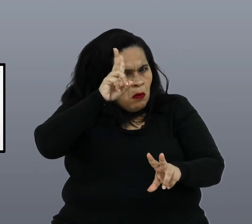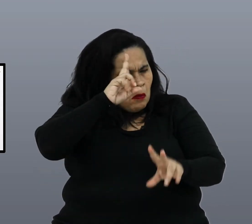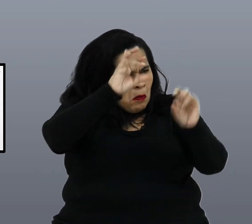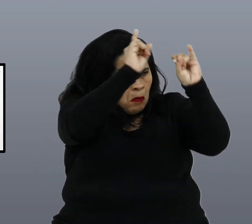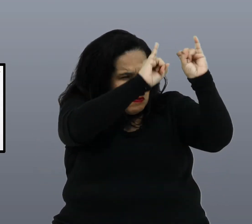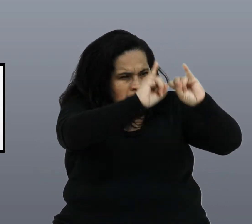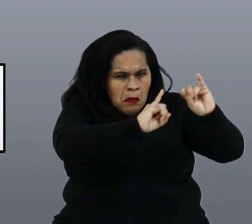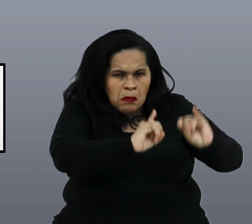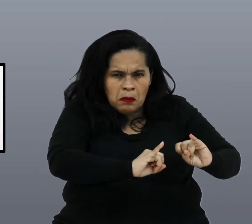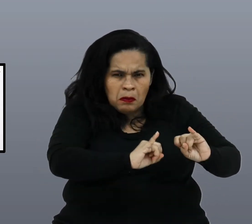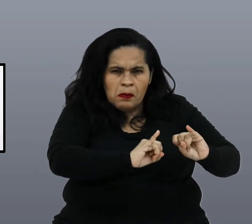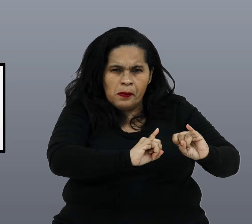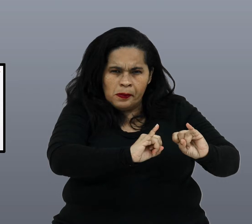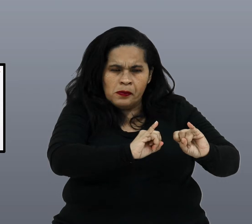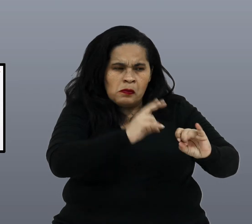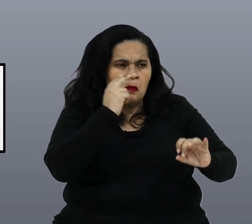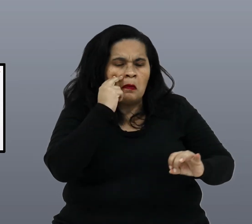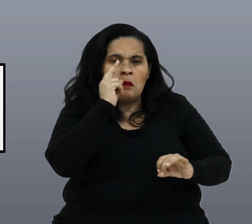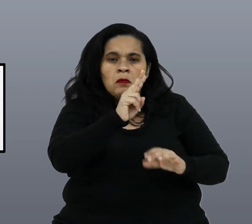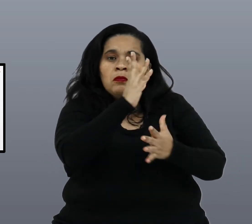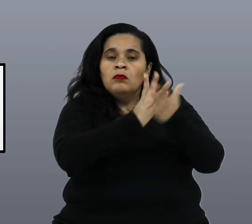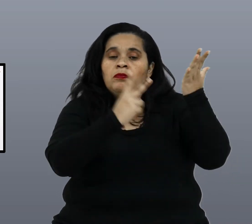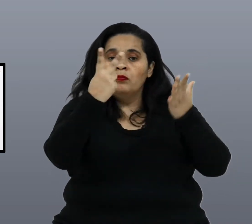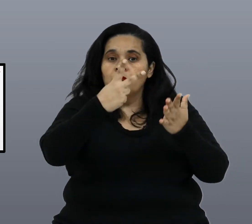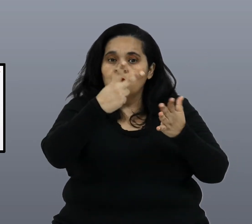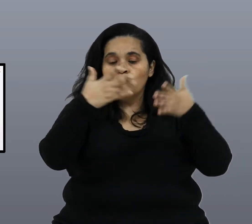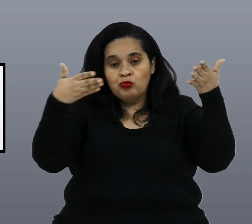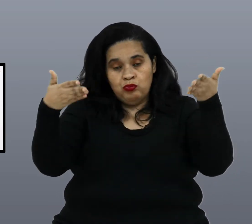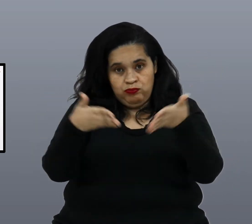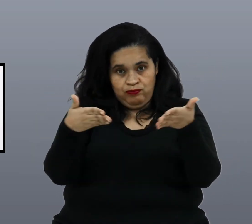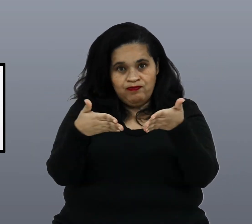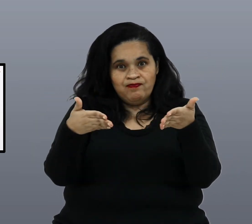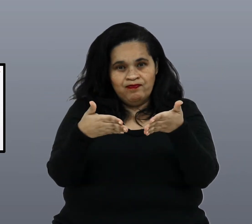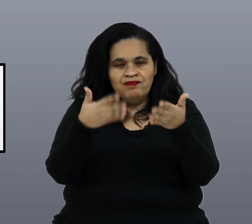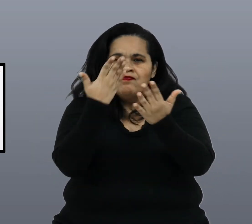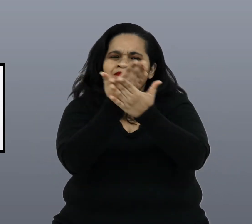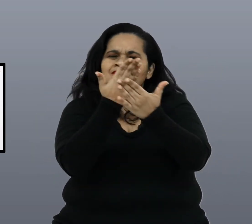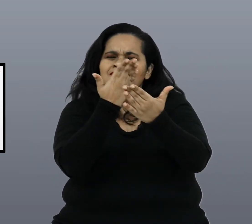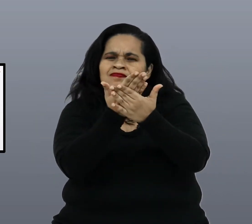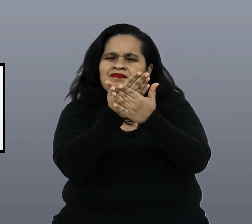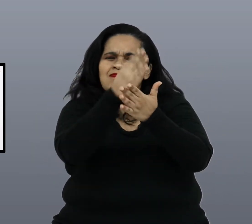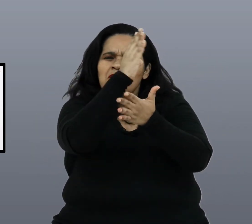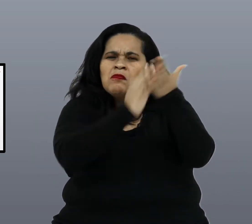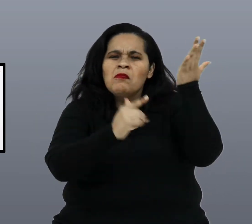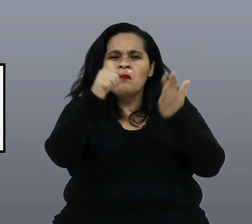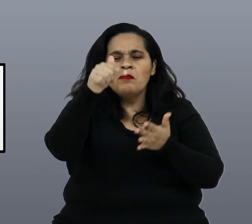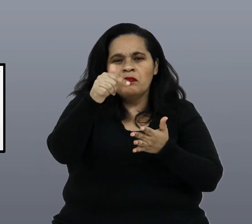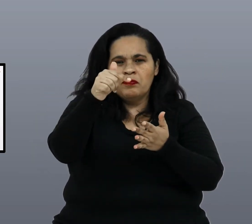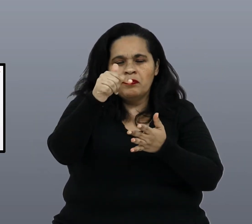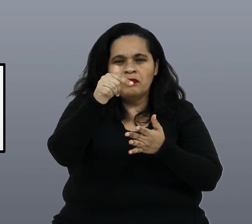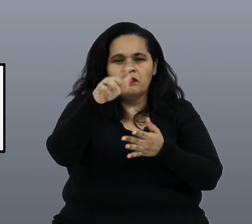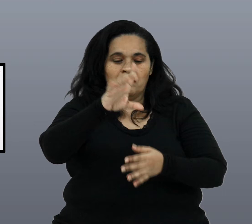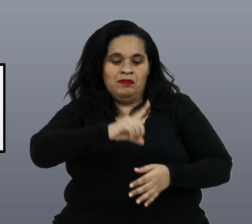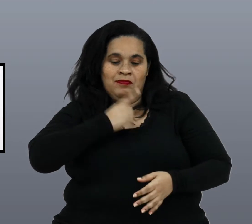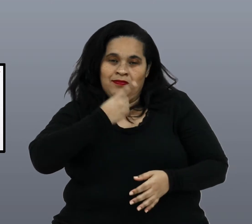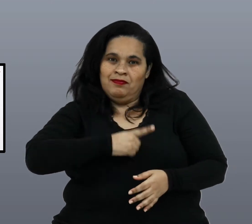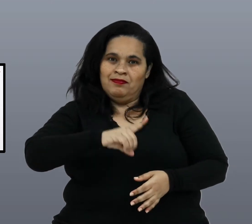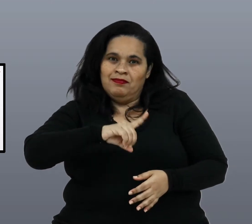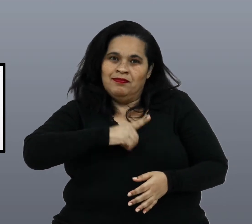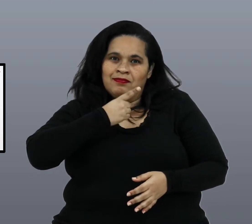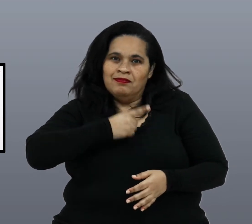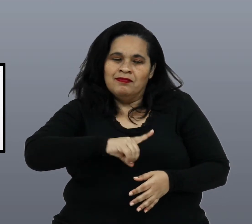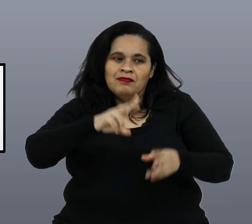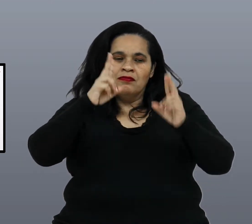vê no capítulo 2, e hoje nós estudaremos o capítulo 7, onde Daniel tem uma visão